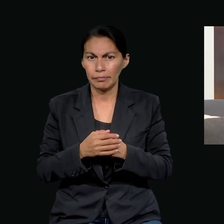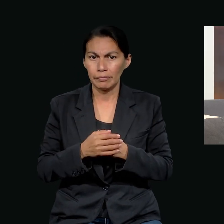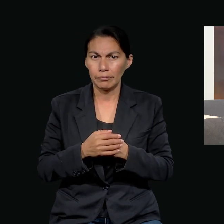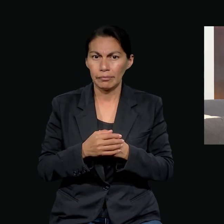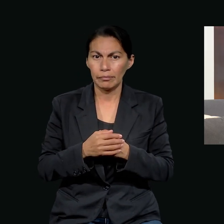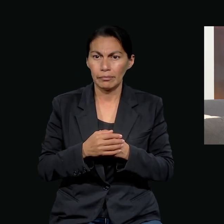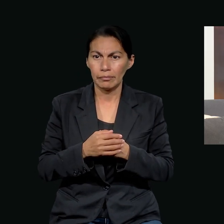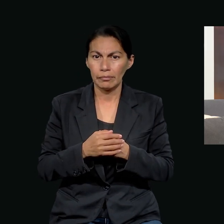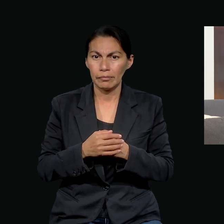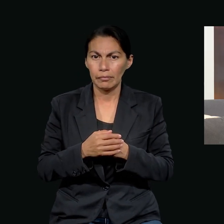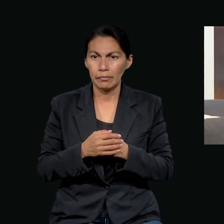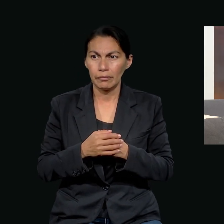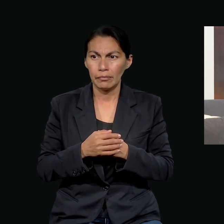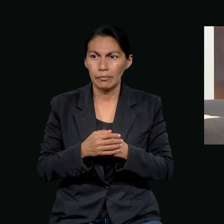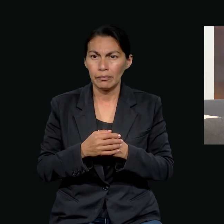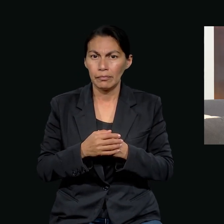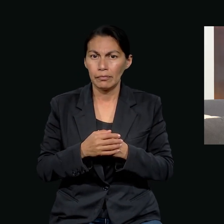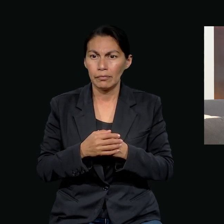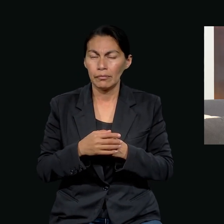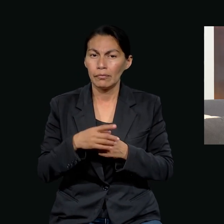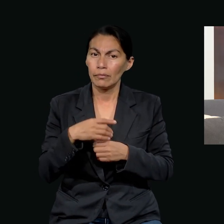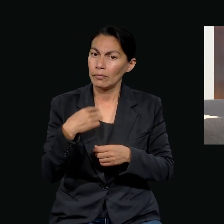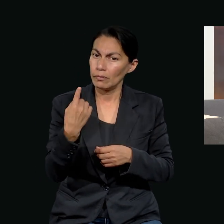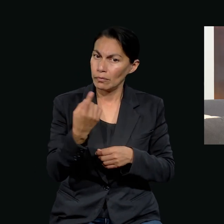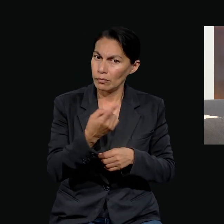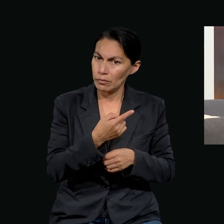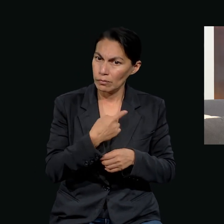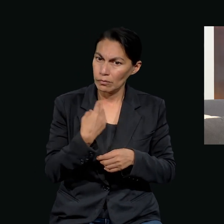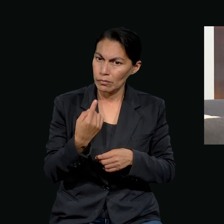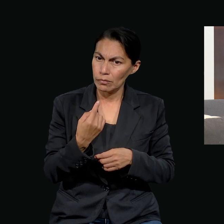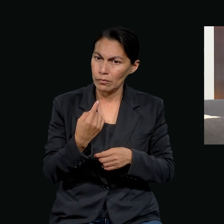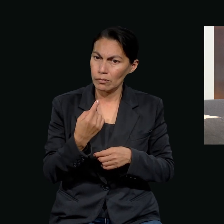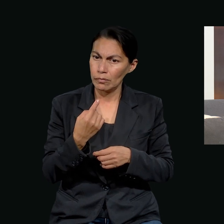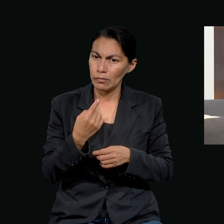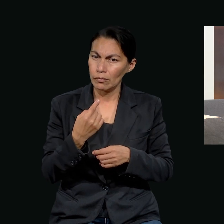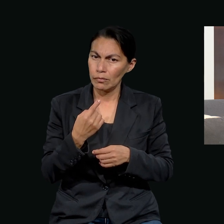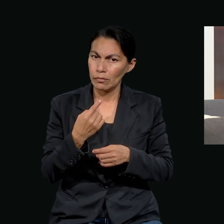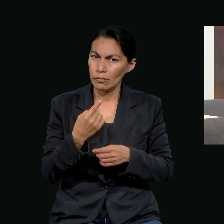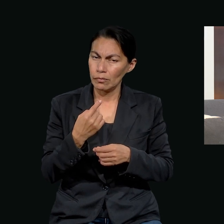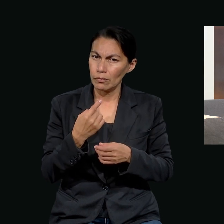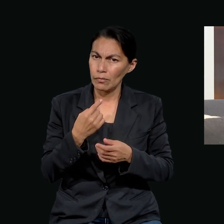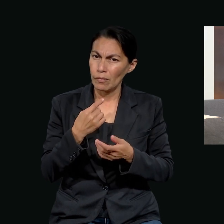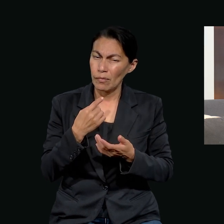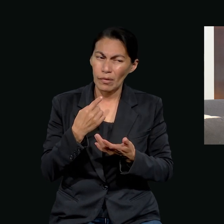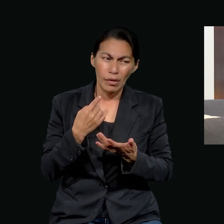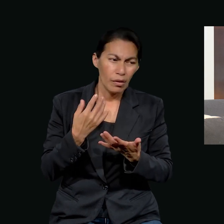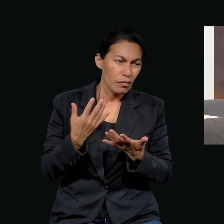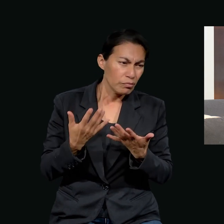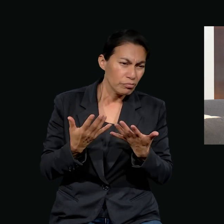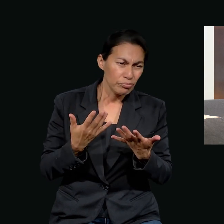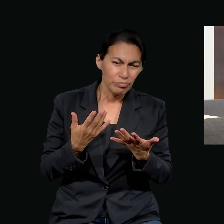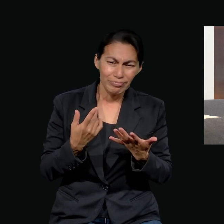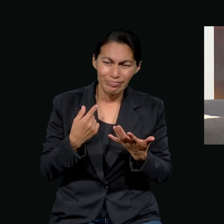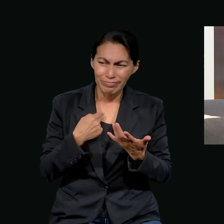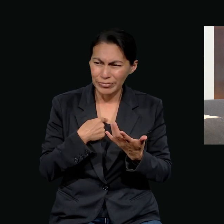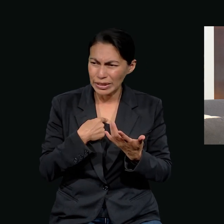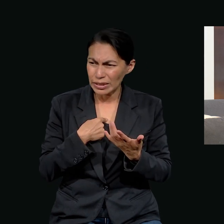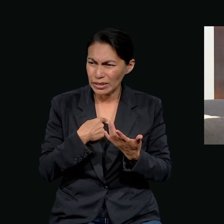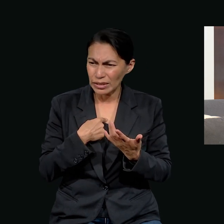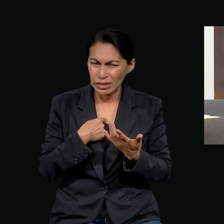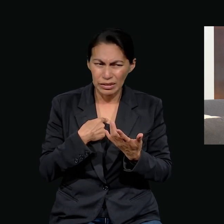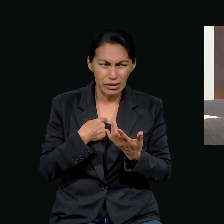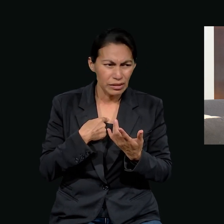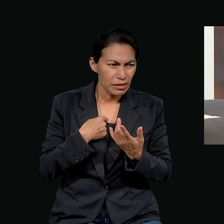Fue una búsqueda, una búsqueda donde yo traté de escuchar